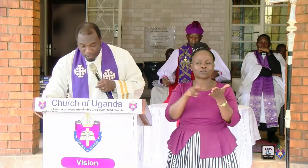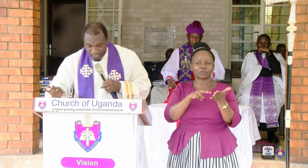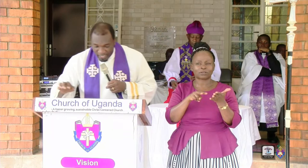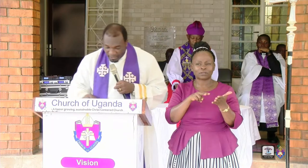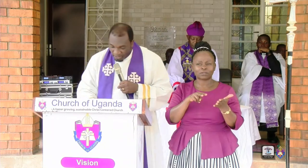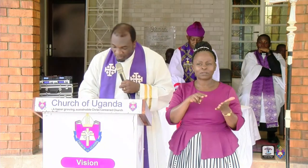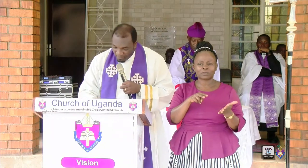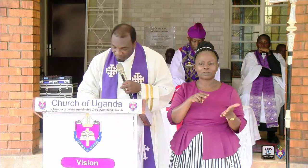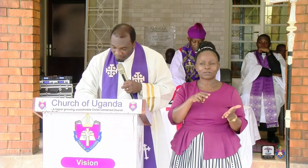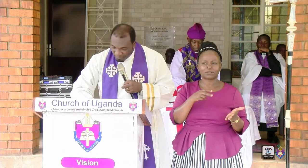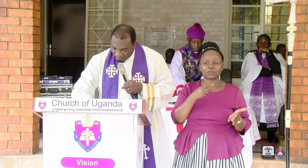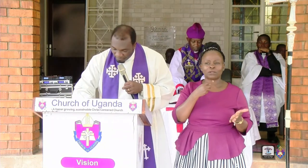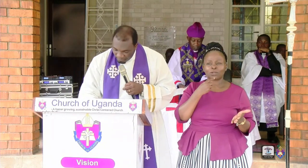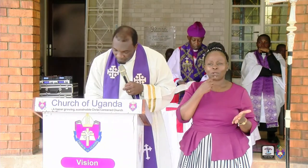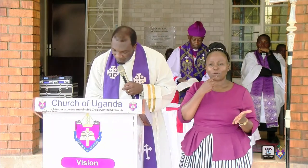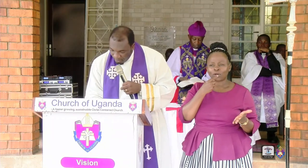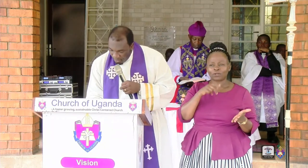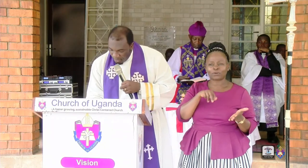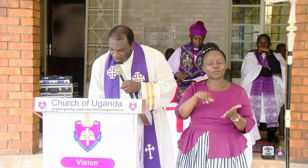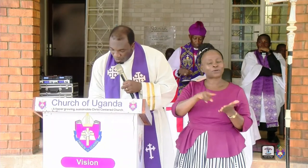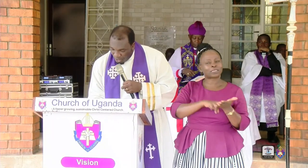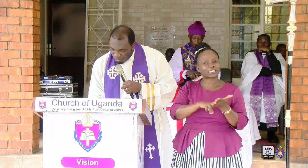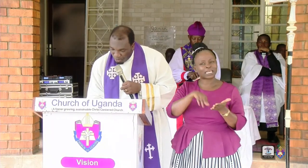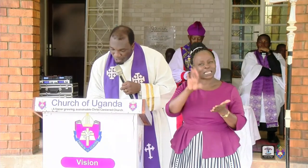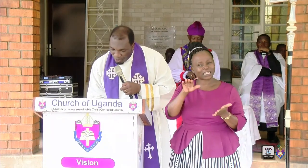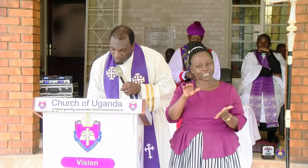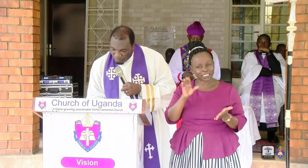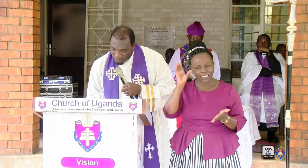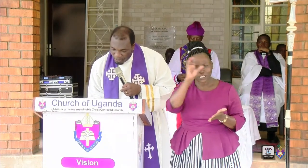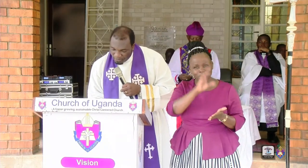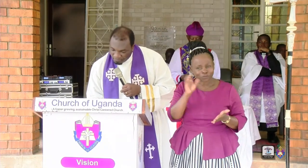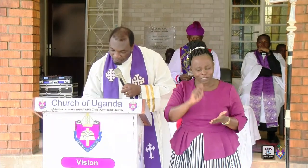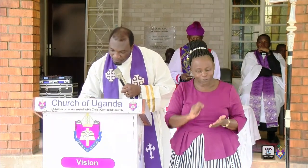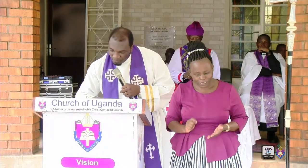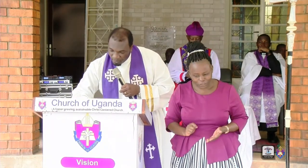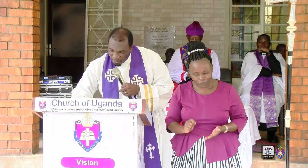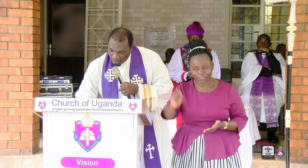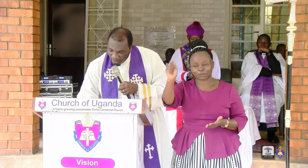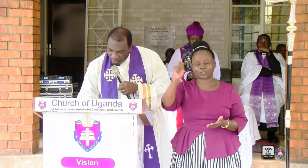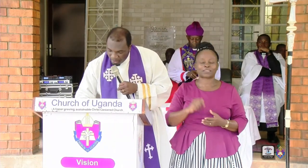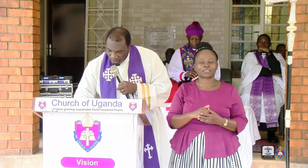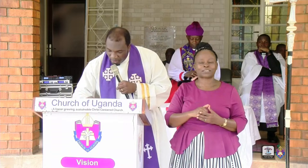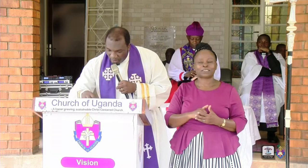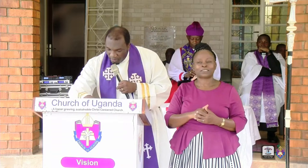bwe tutalinnya takisi ndi tulina kunoonya transporti.